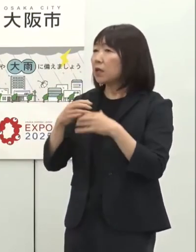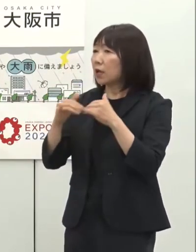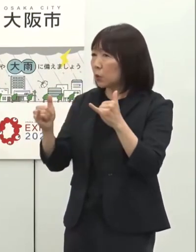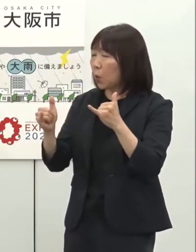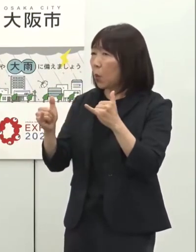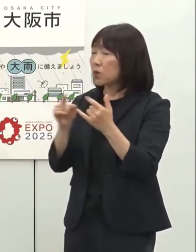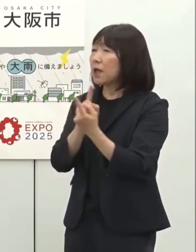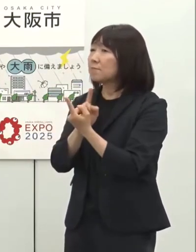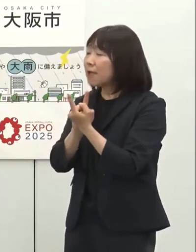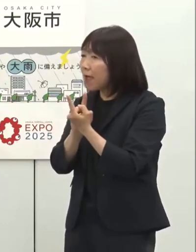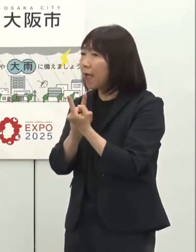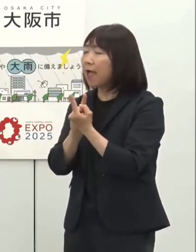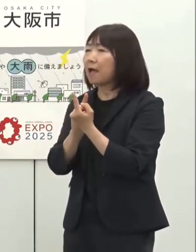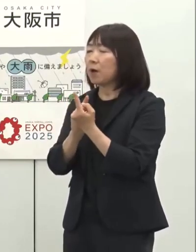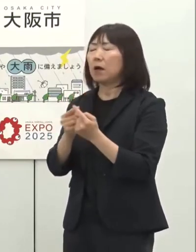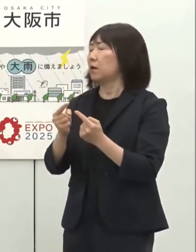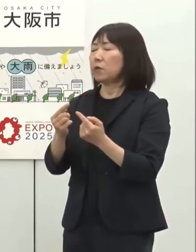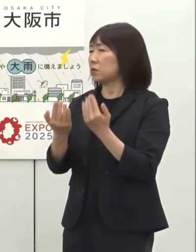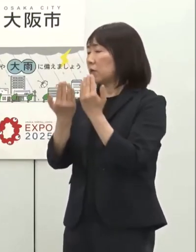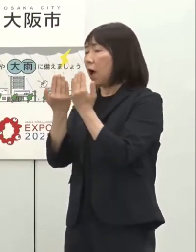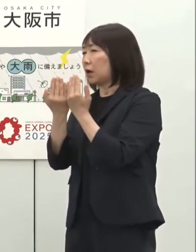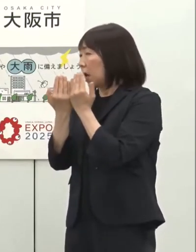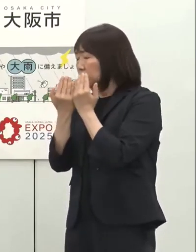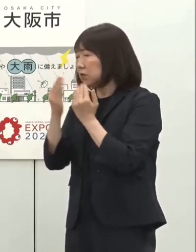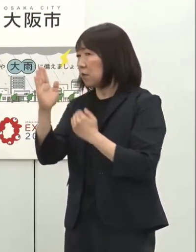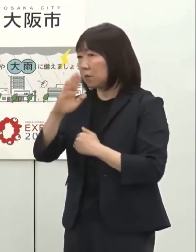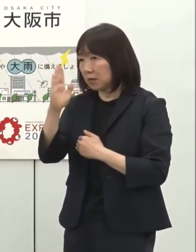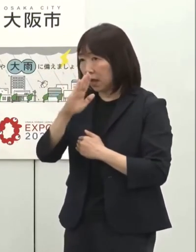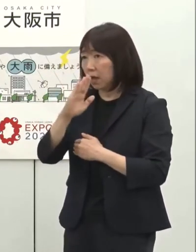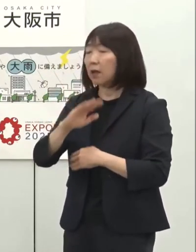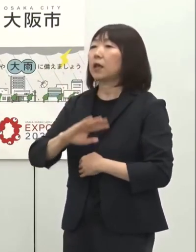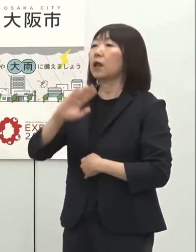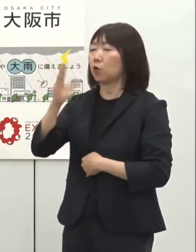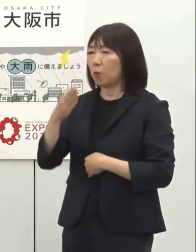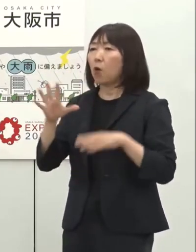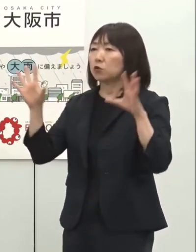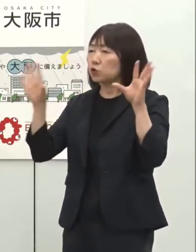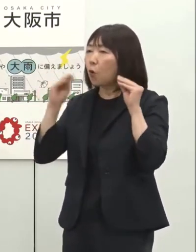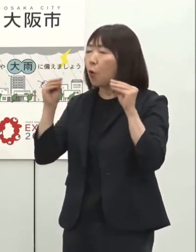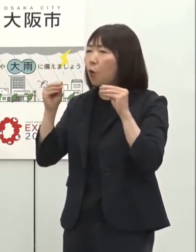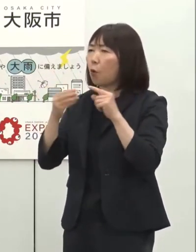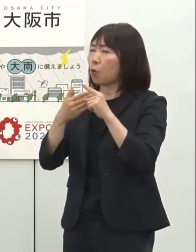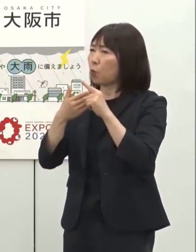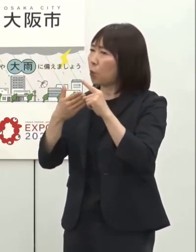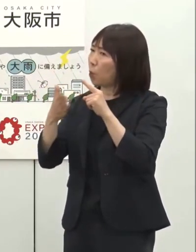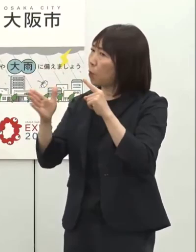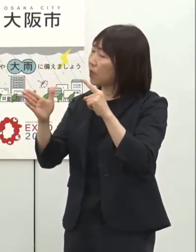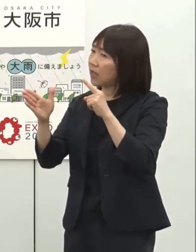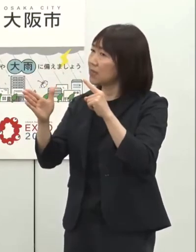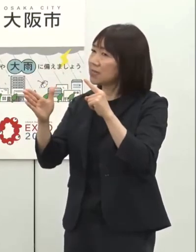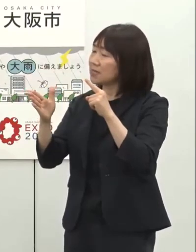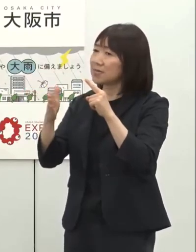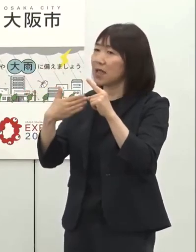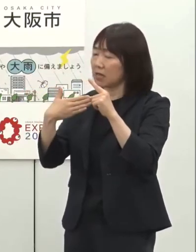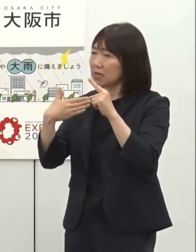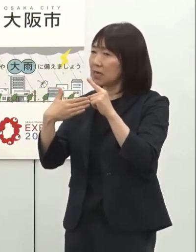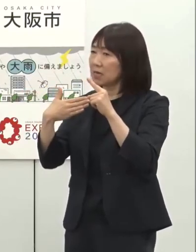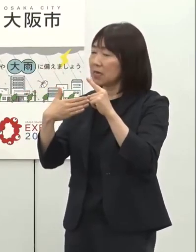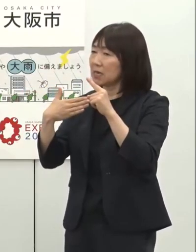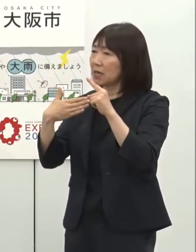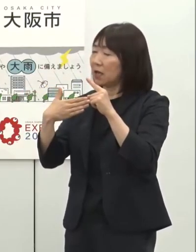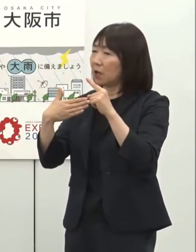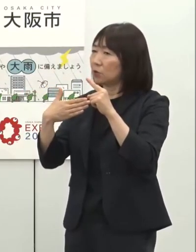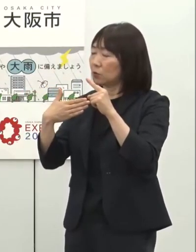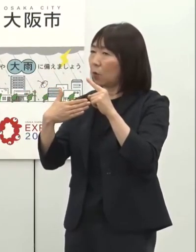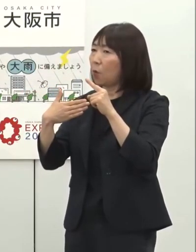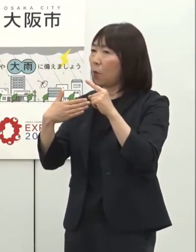ますし、決して隠してるわけではないんですけども、何か情報を公開しないこと、いわゆる公開条例に、公開条例の非